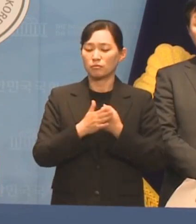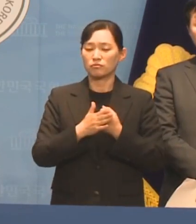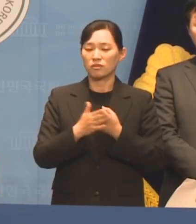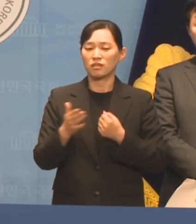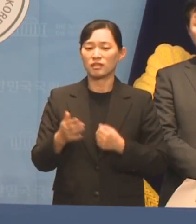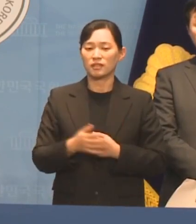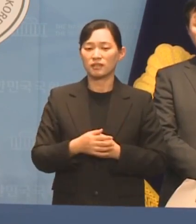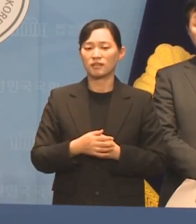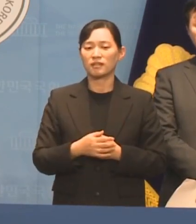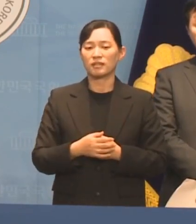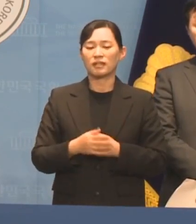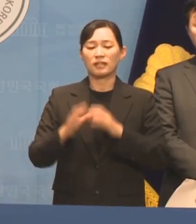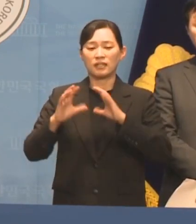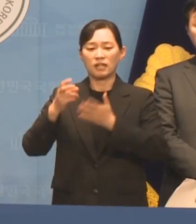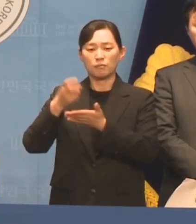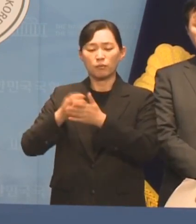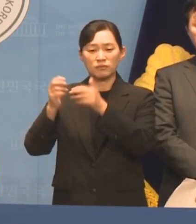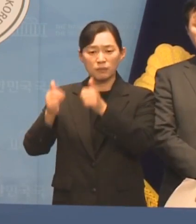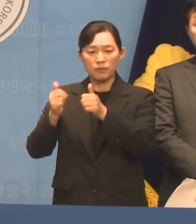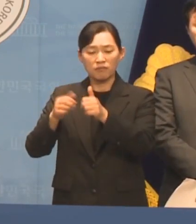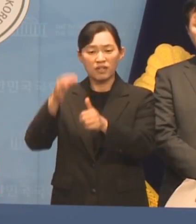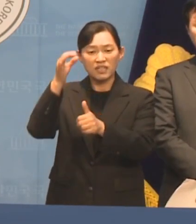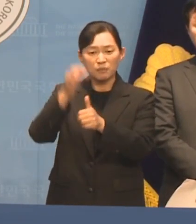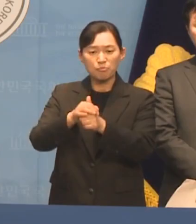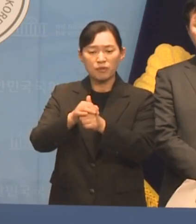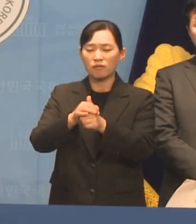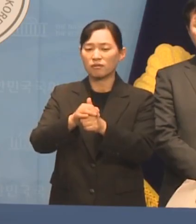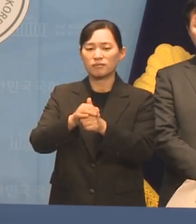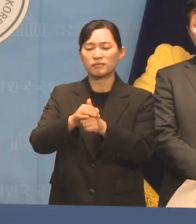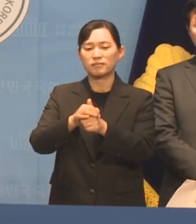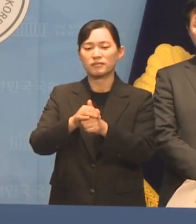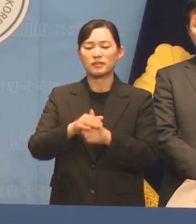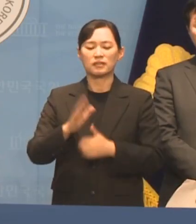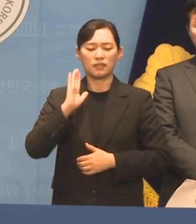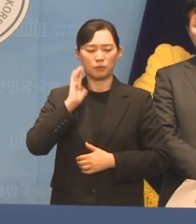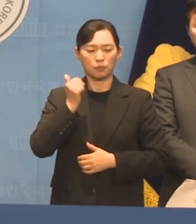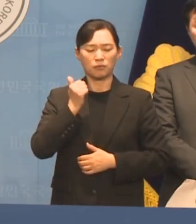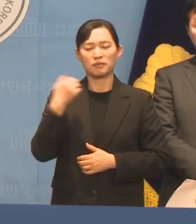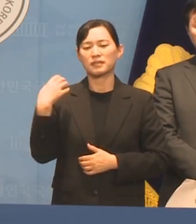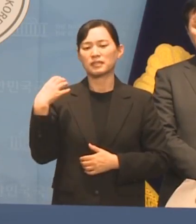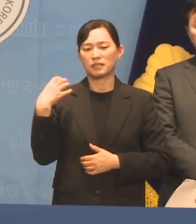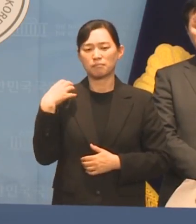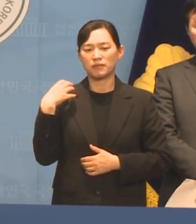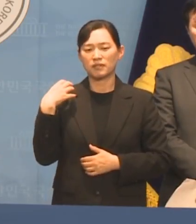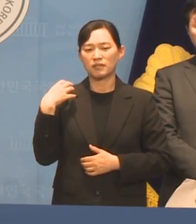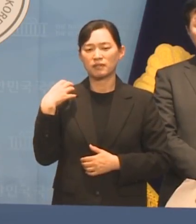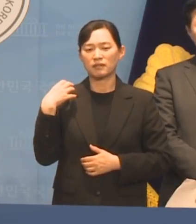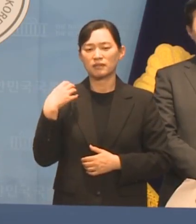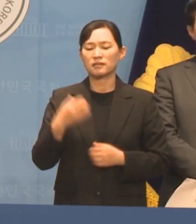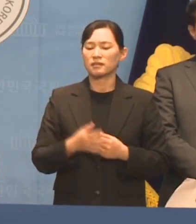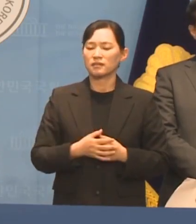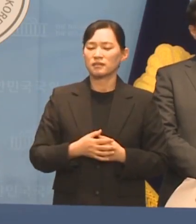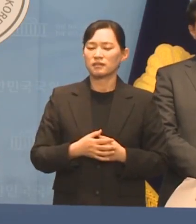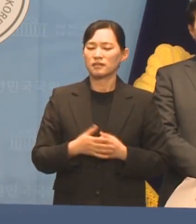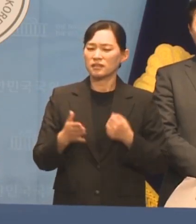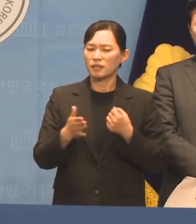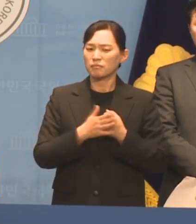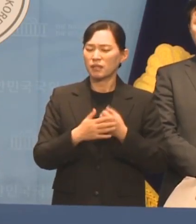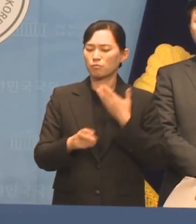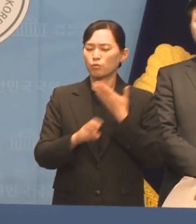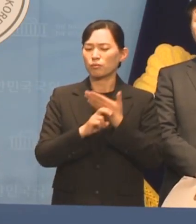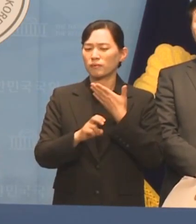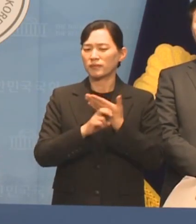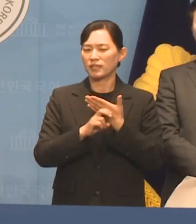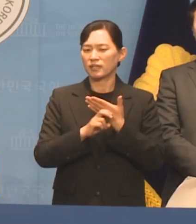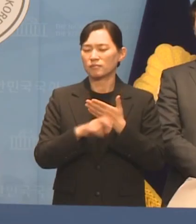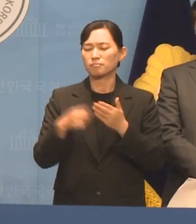정해진 헌법재판관을 임명하는 것은 대통령 몫의 헌법재판관을 임명하는 것은